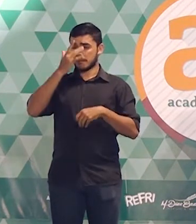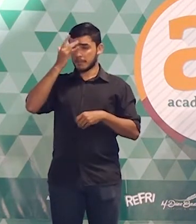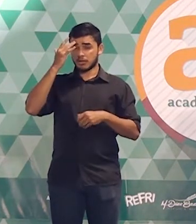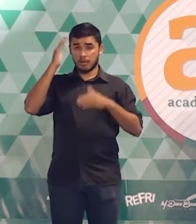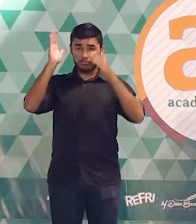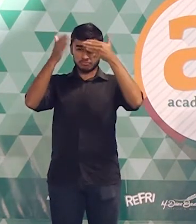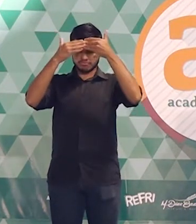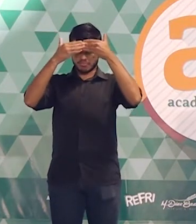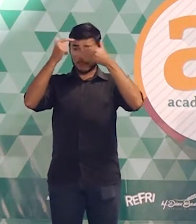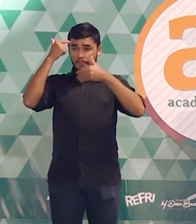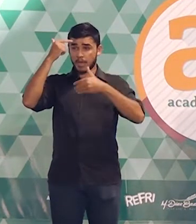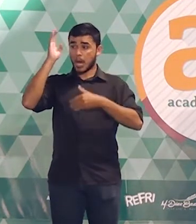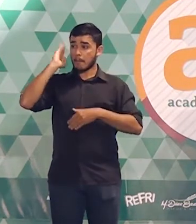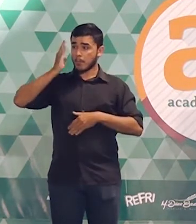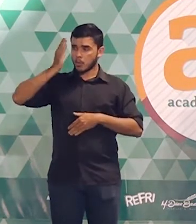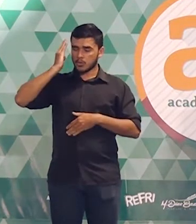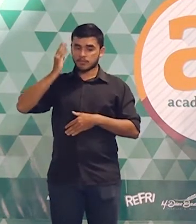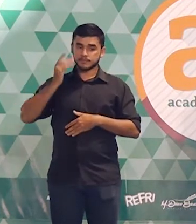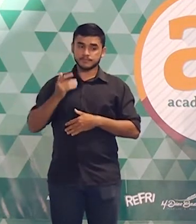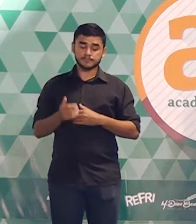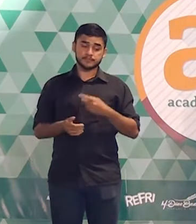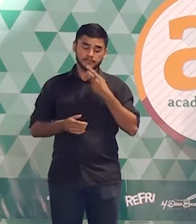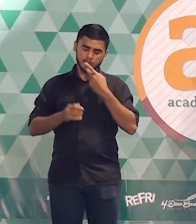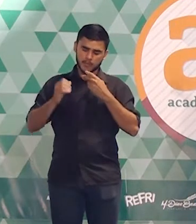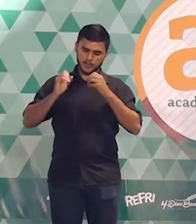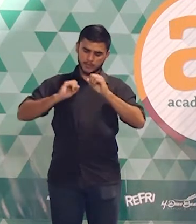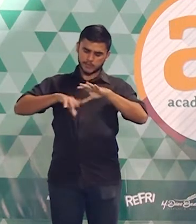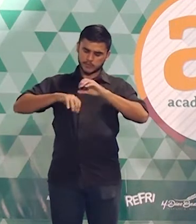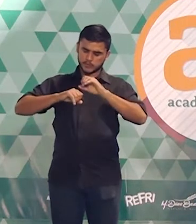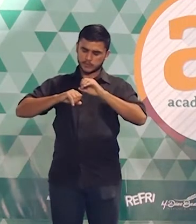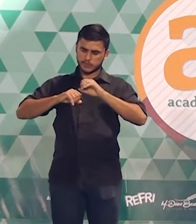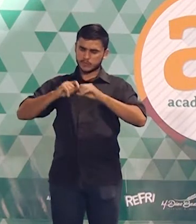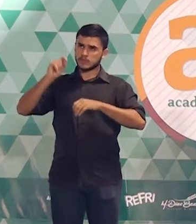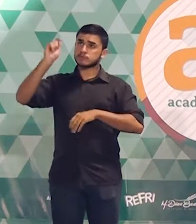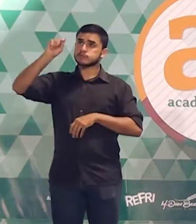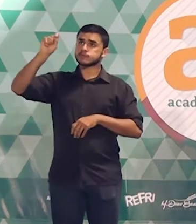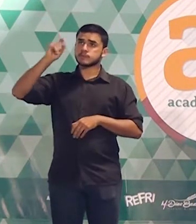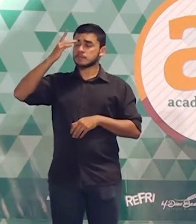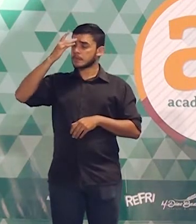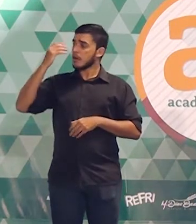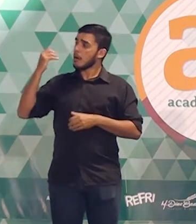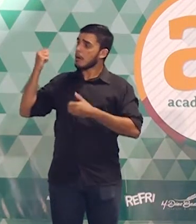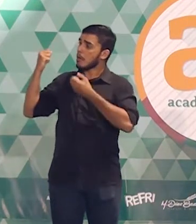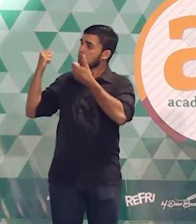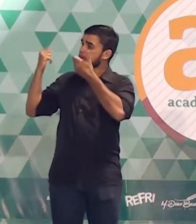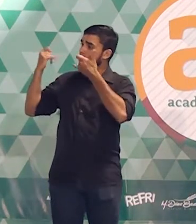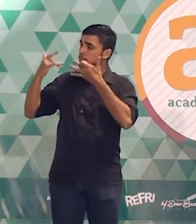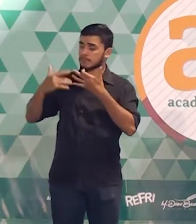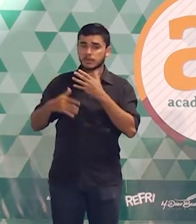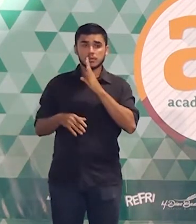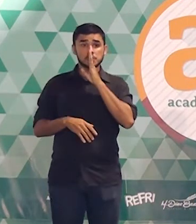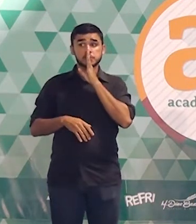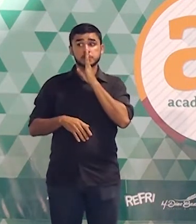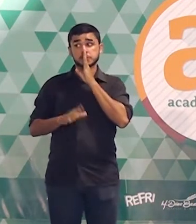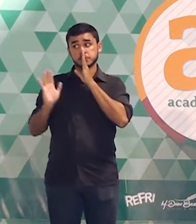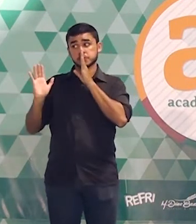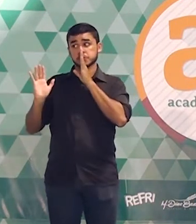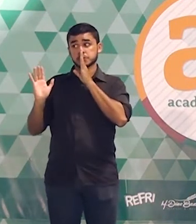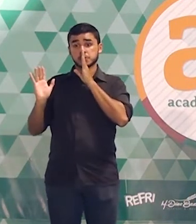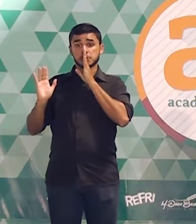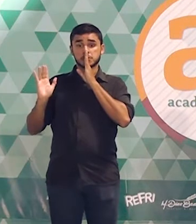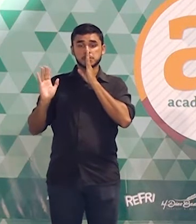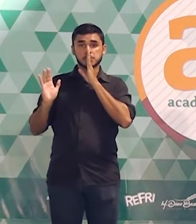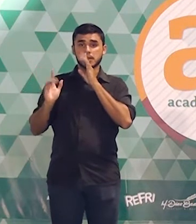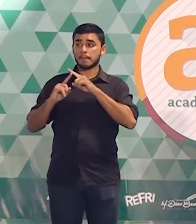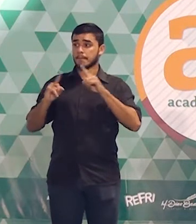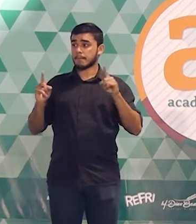ignorante. Aí eu estava aqui, né? Porque todo mundo tem o direito de permanecer calado. Mas algumas pessoas